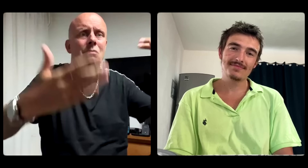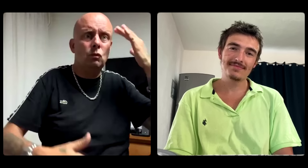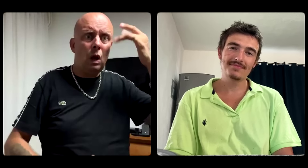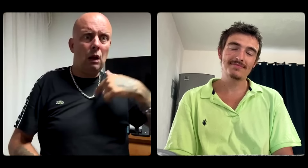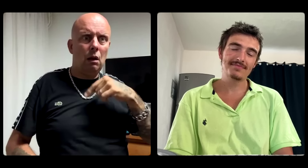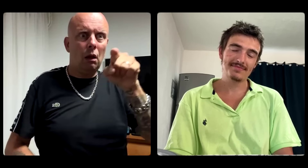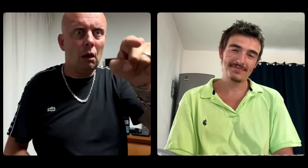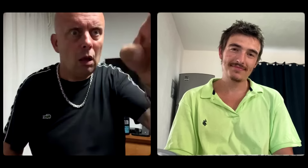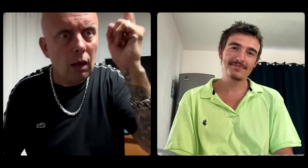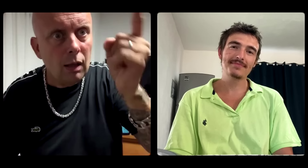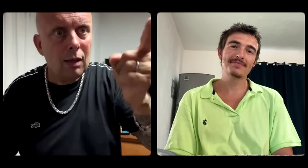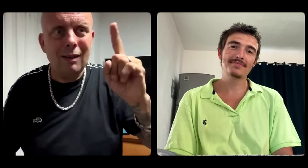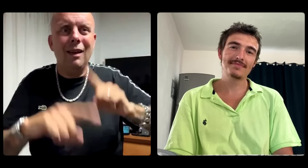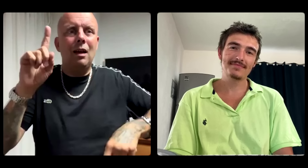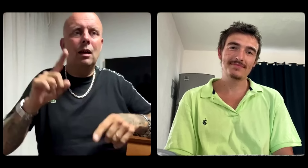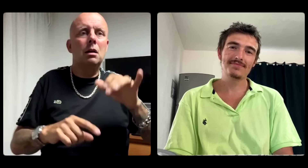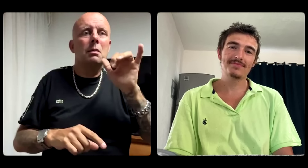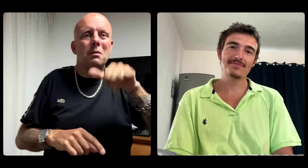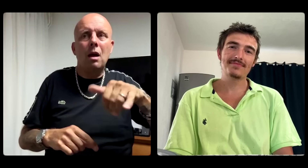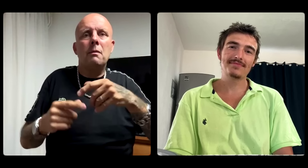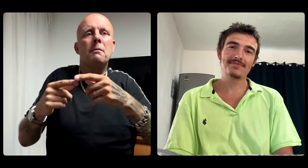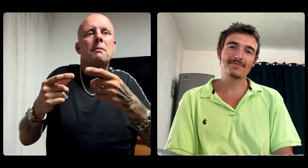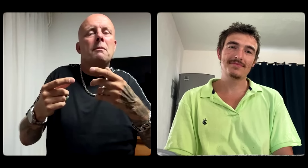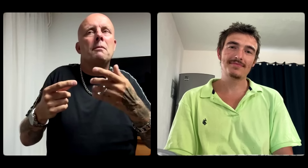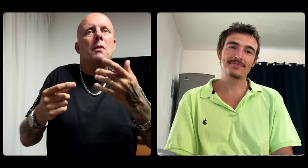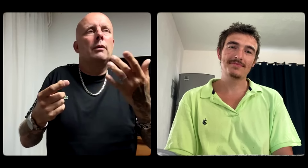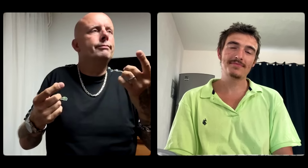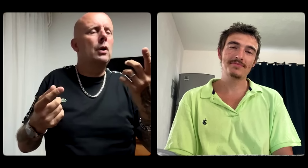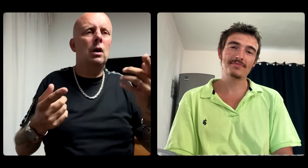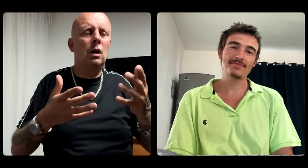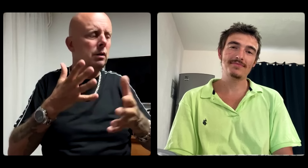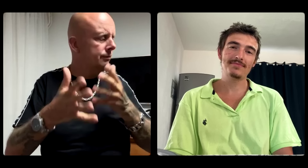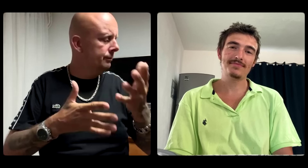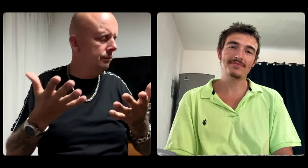Ik weet niet hoe het is. Ja, ik loop wel even.